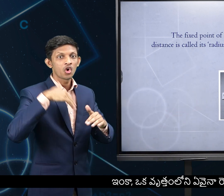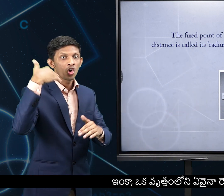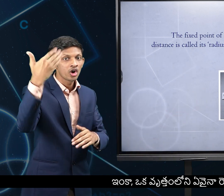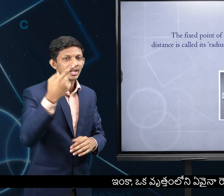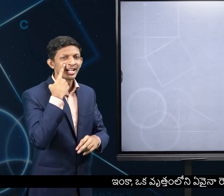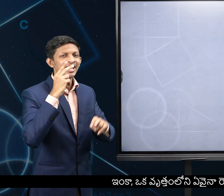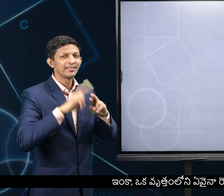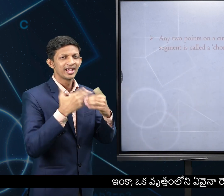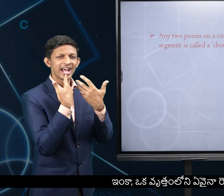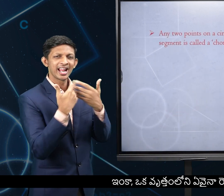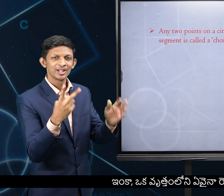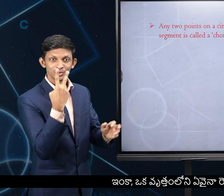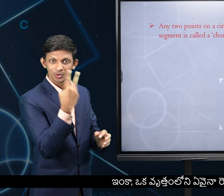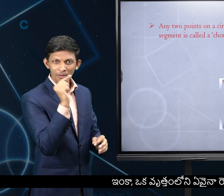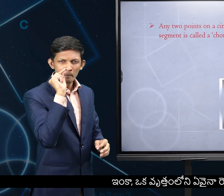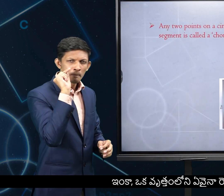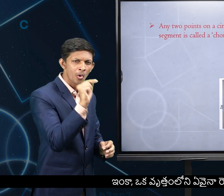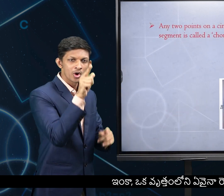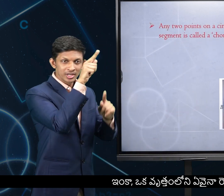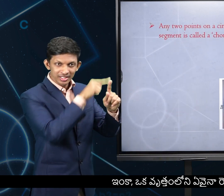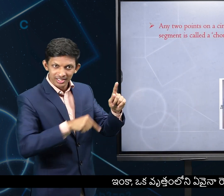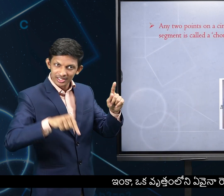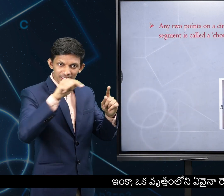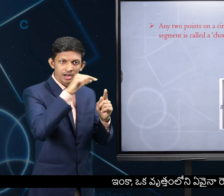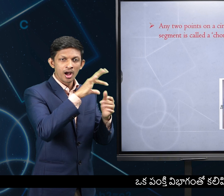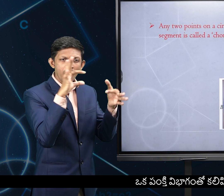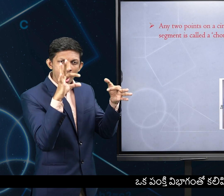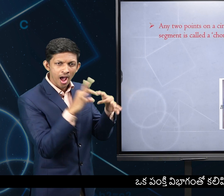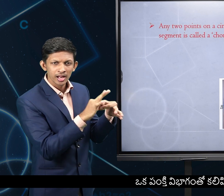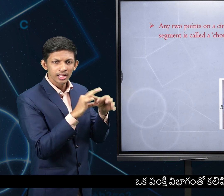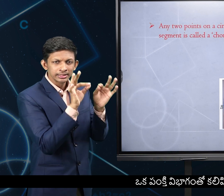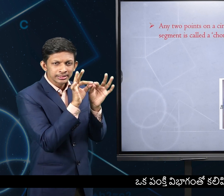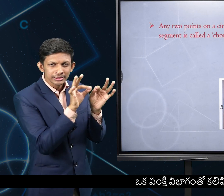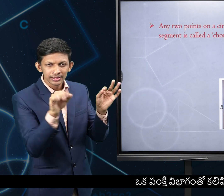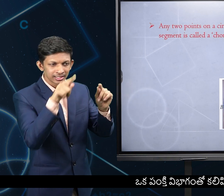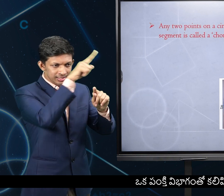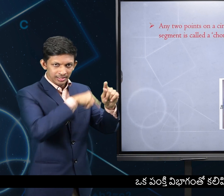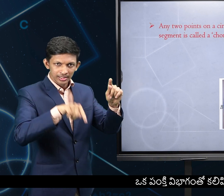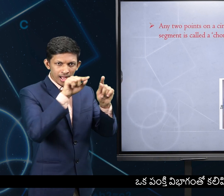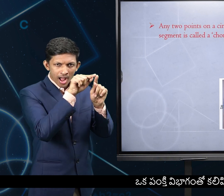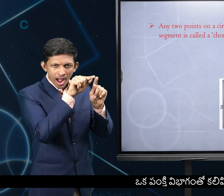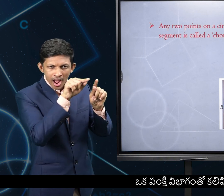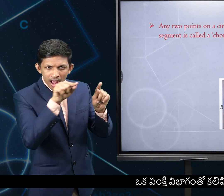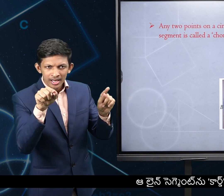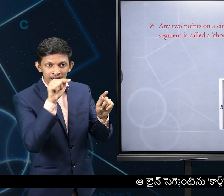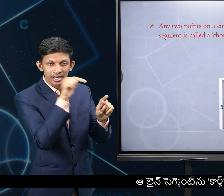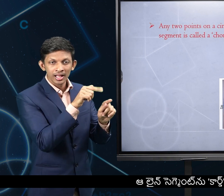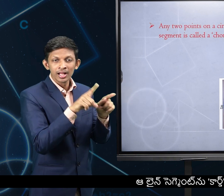ఇంకా ఒక వృత్తంలోని ఏవైనా రెండు బిందువులు ఒక పంక్తి విభాగంతో కలిపినట్లయితే ఆ లైన్